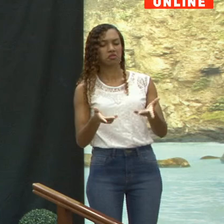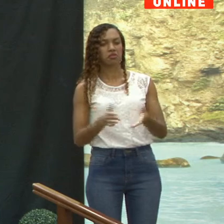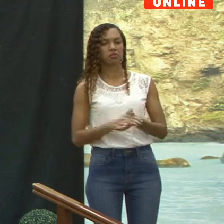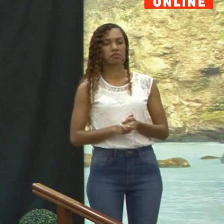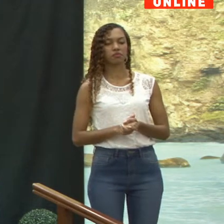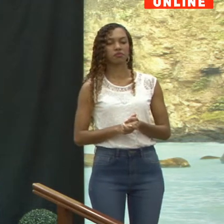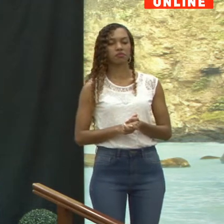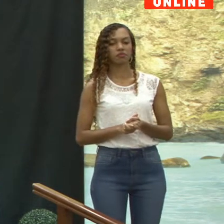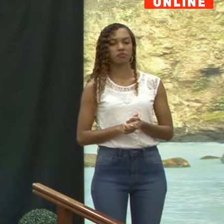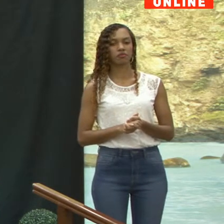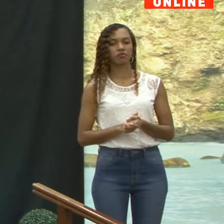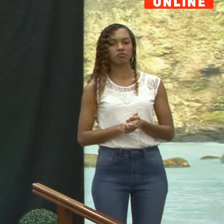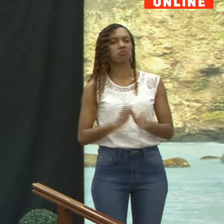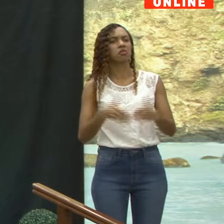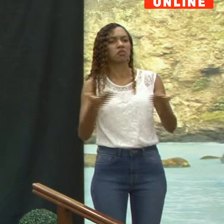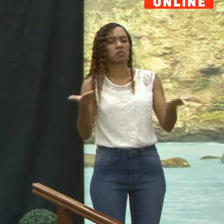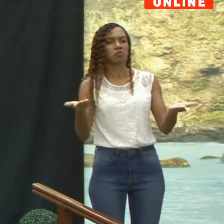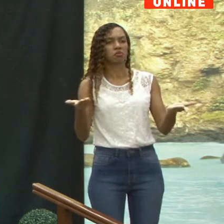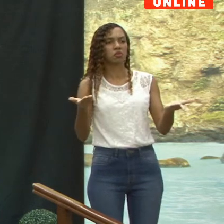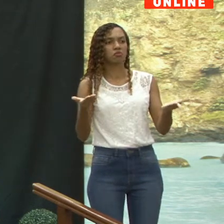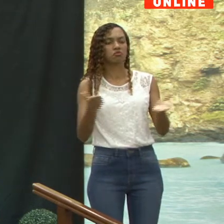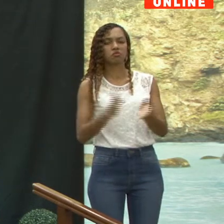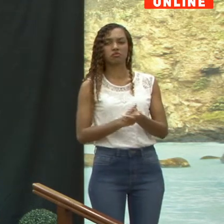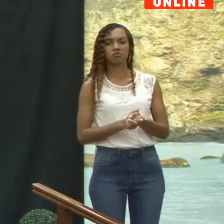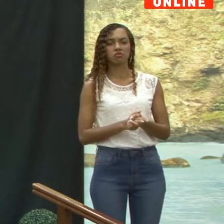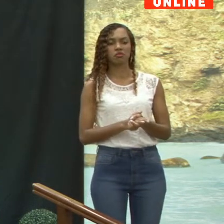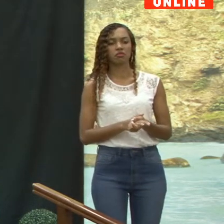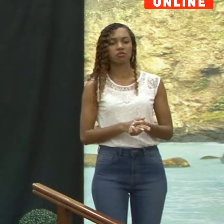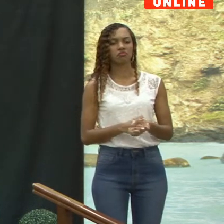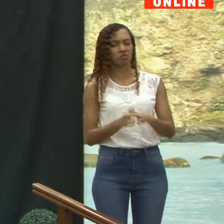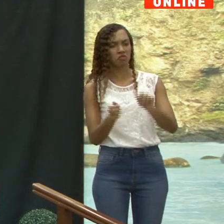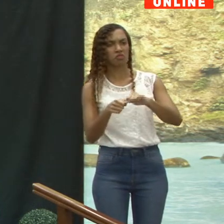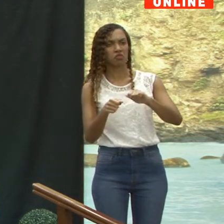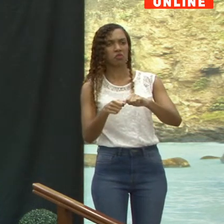mês completamente sem água?